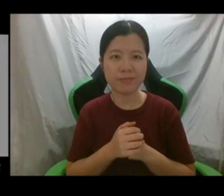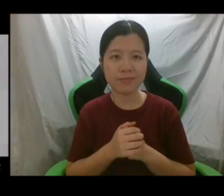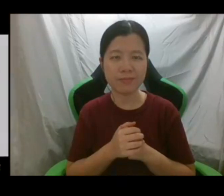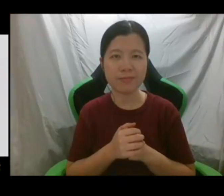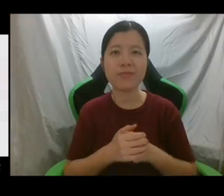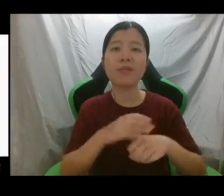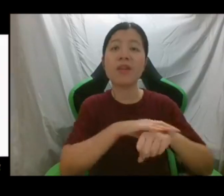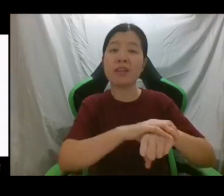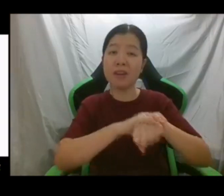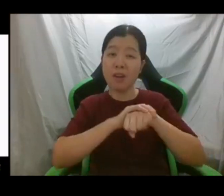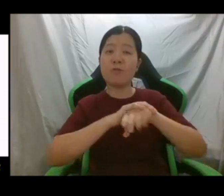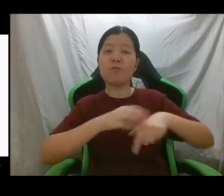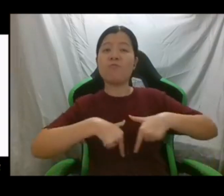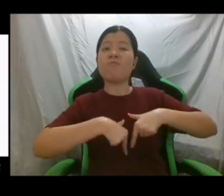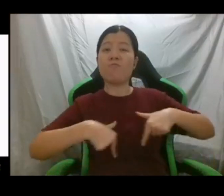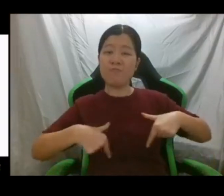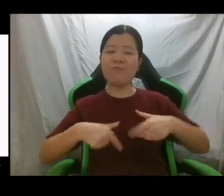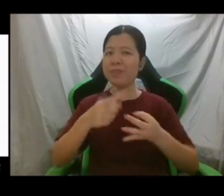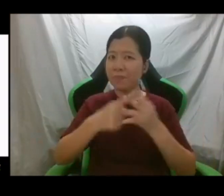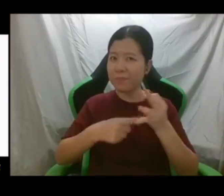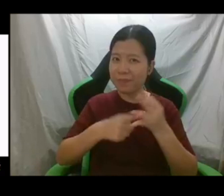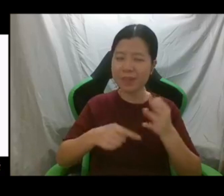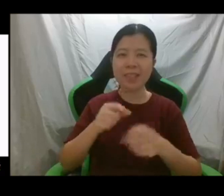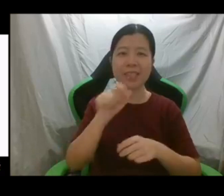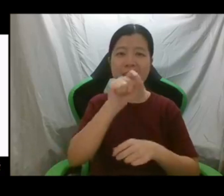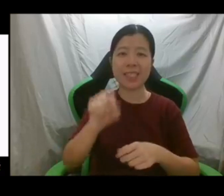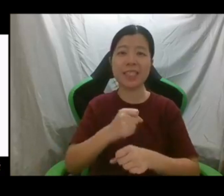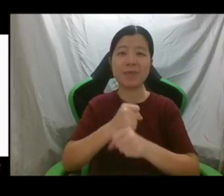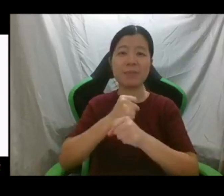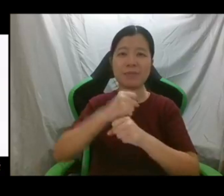救人勇士司馬光。